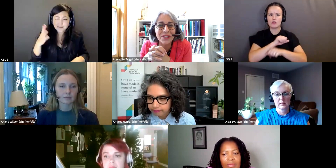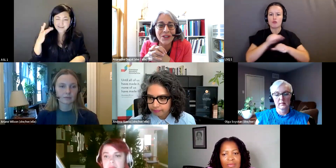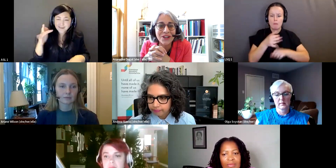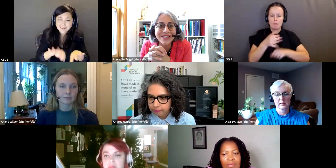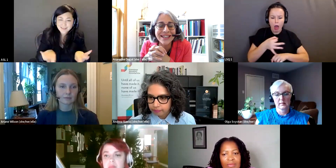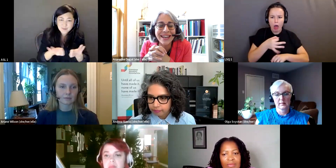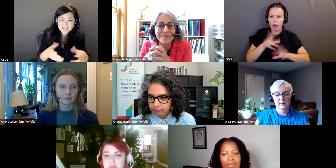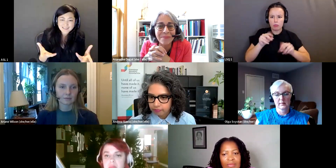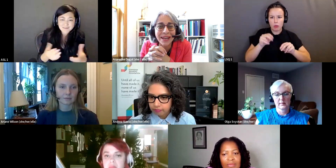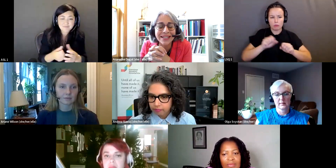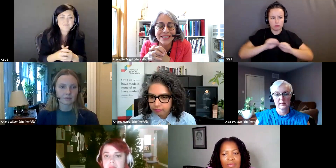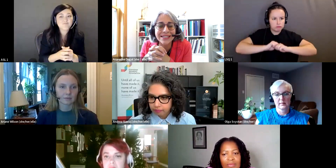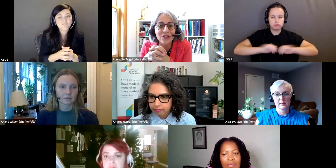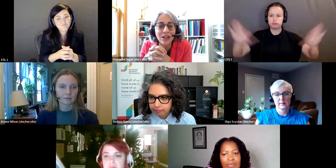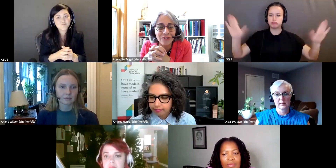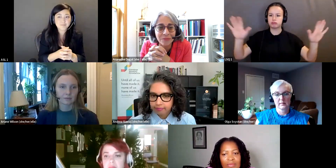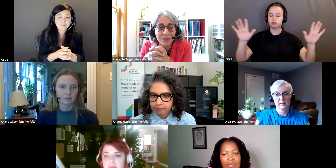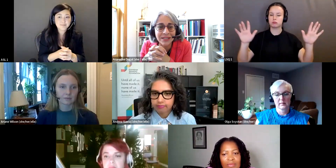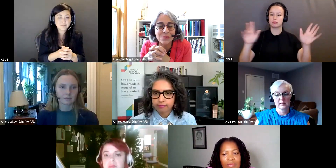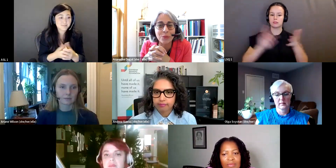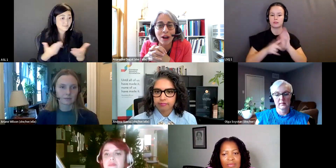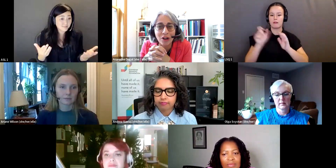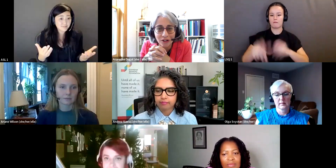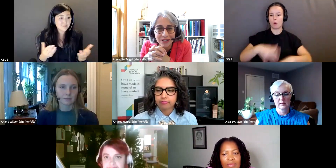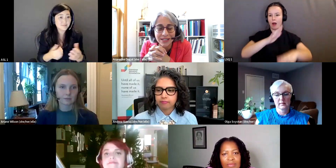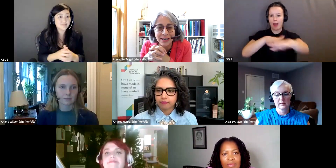Pourquoi est-ce important? Parce que